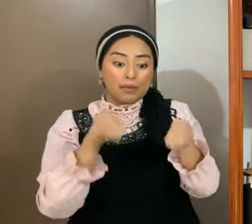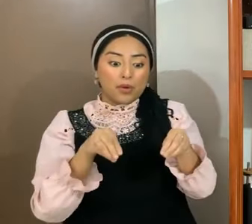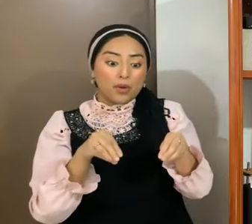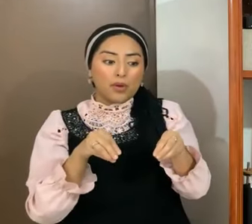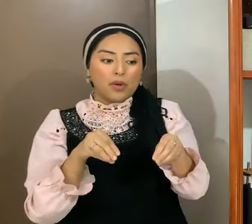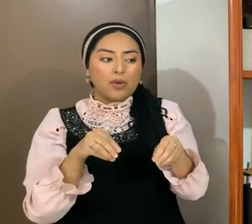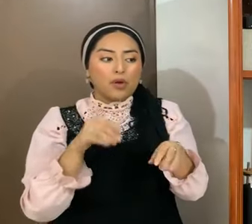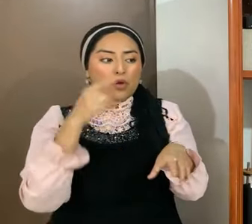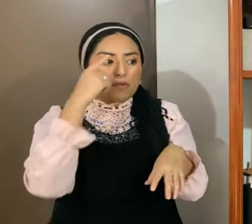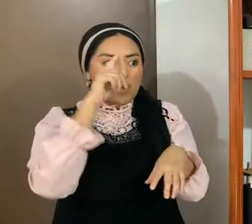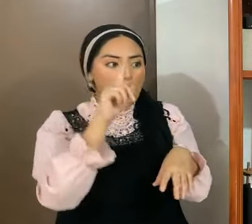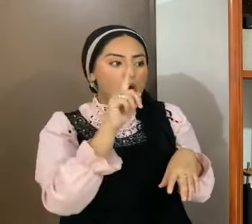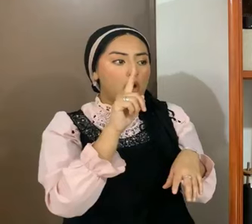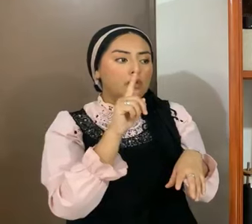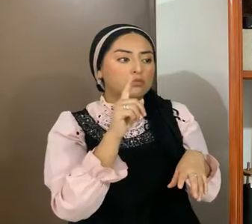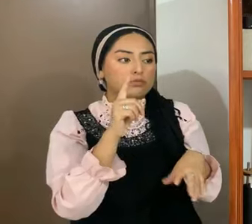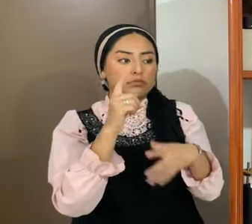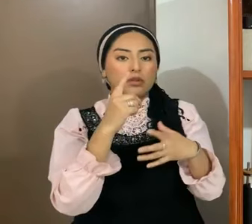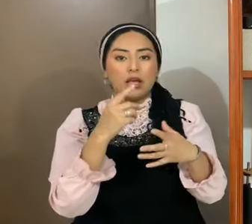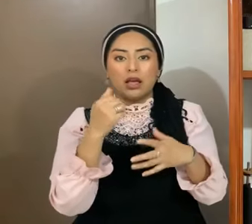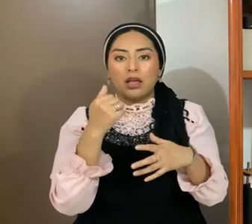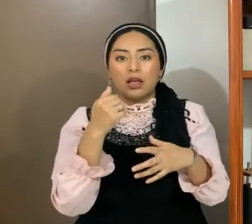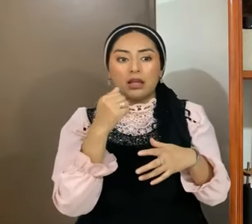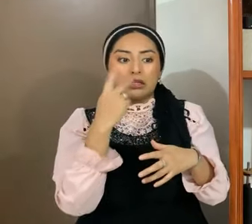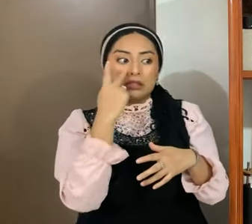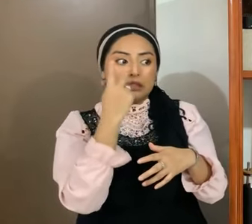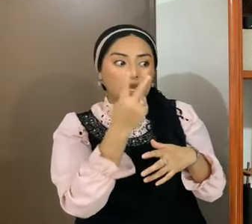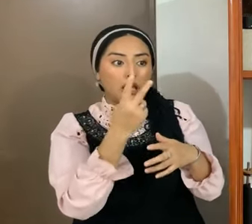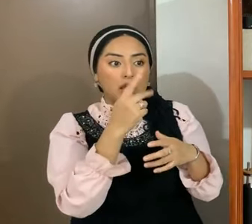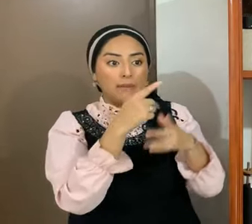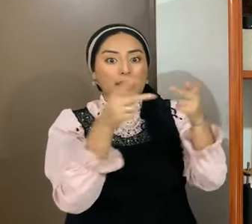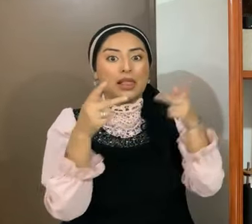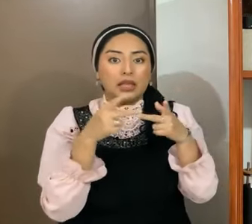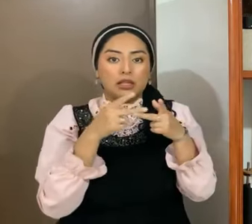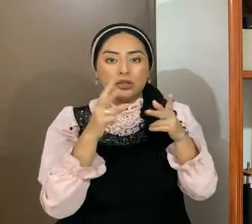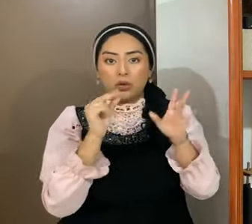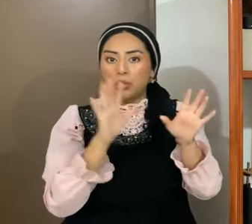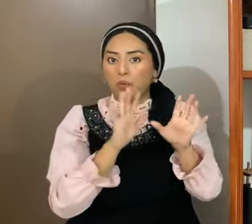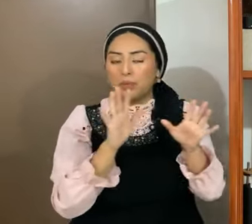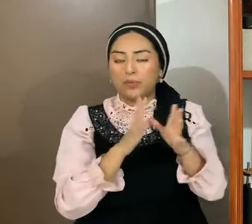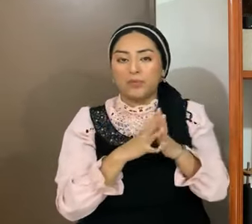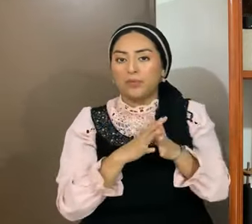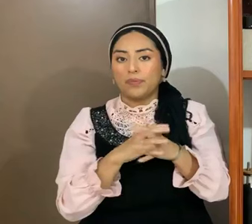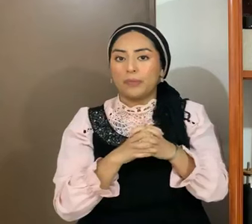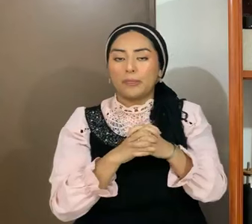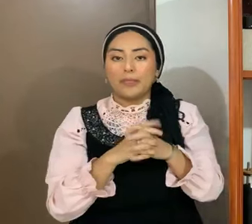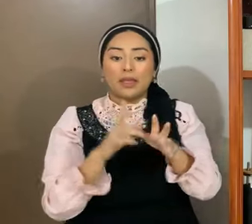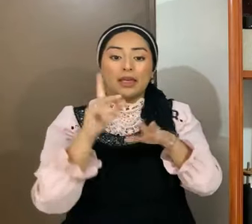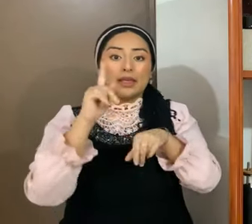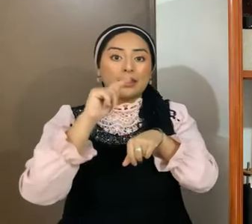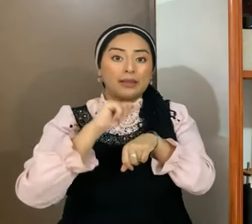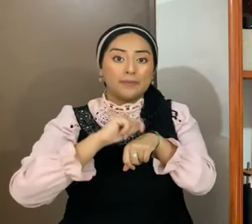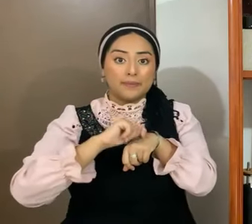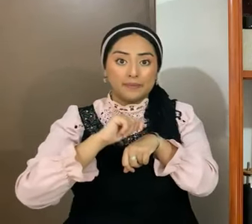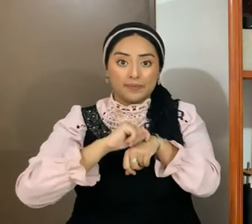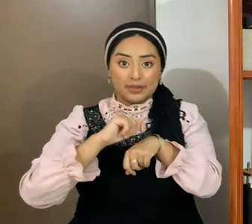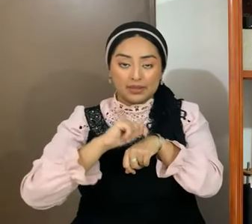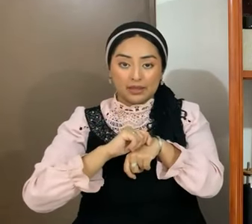esto por alguna cosa terrenal, porque lo vieron en tal lugar. No, amados Ajim, el Mishkan